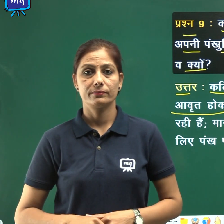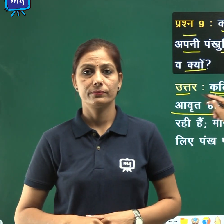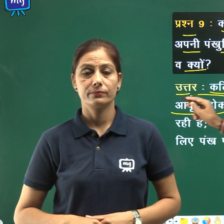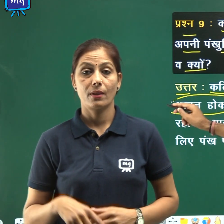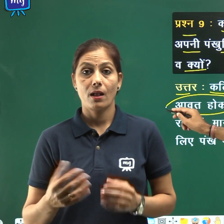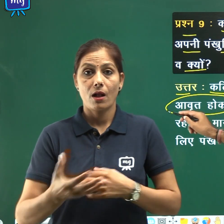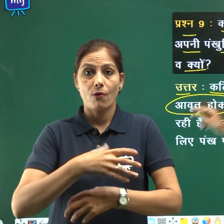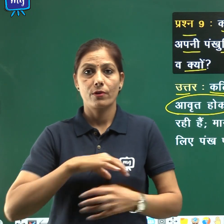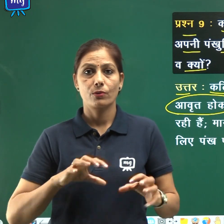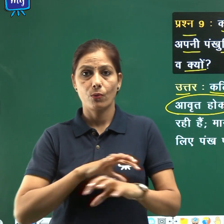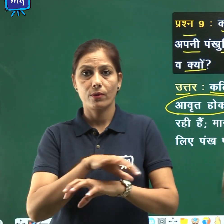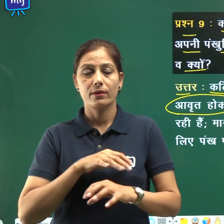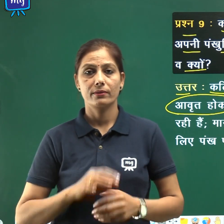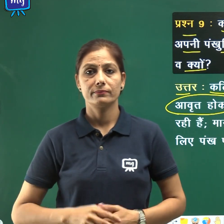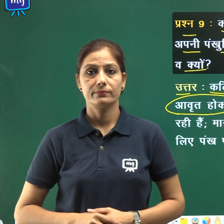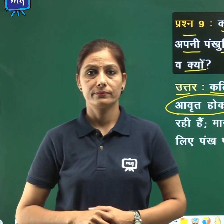आवृत होकर